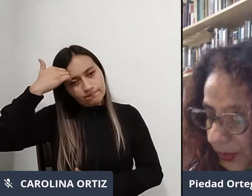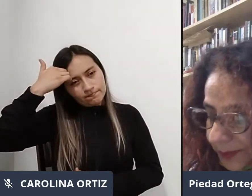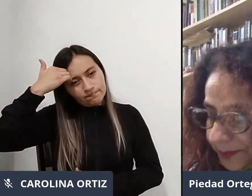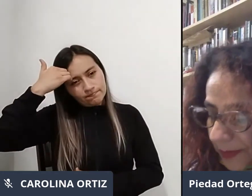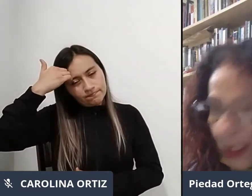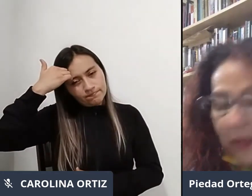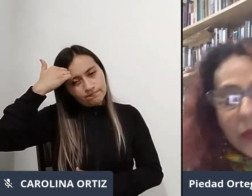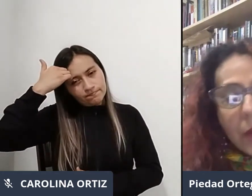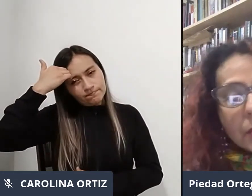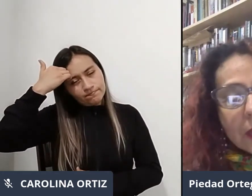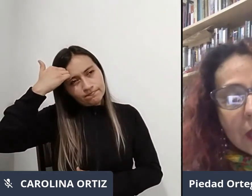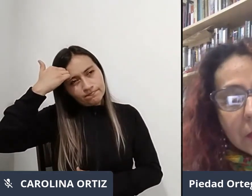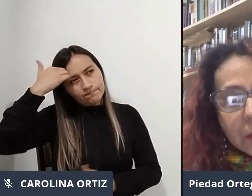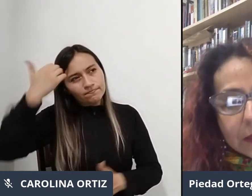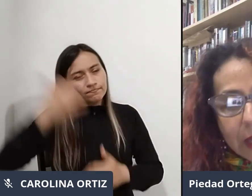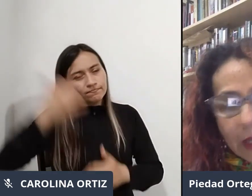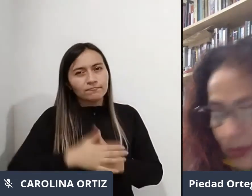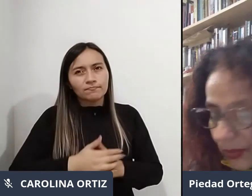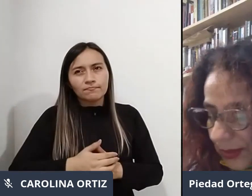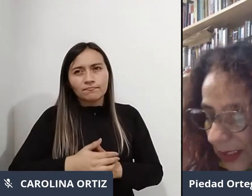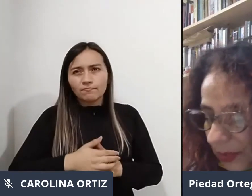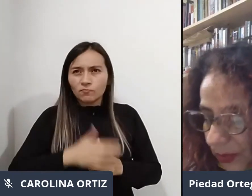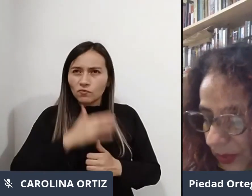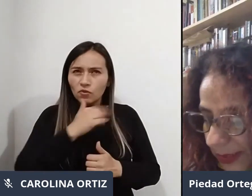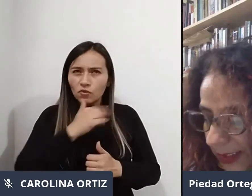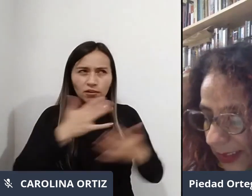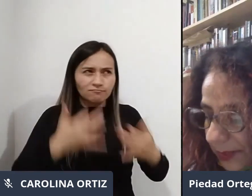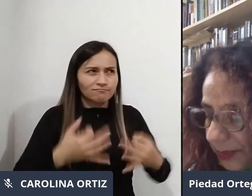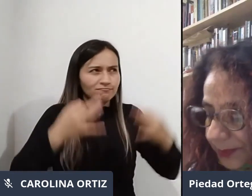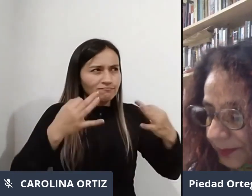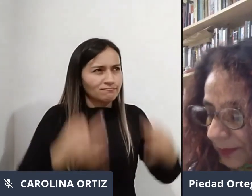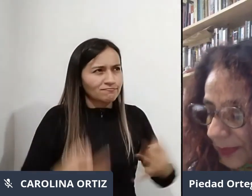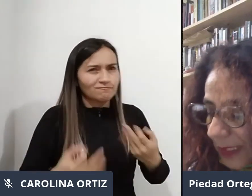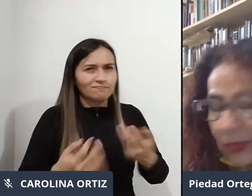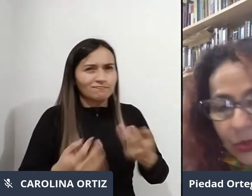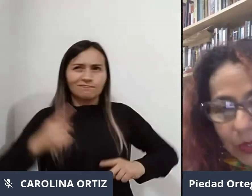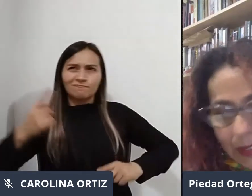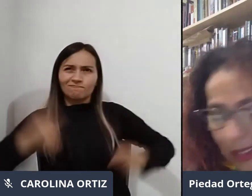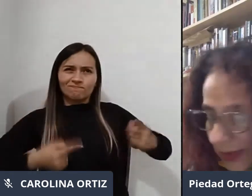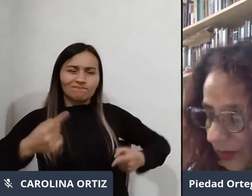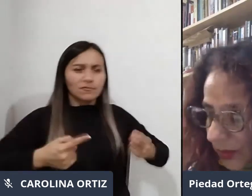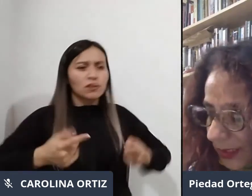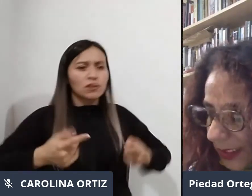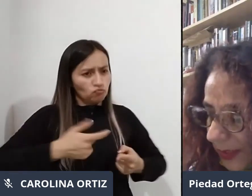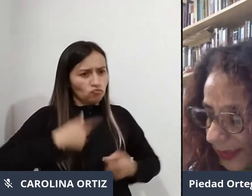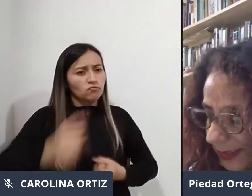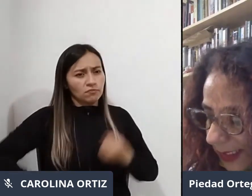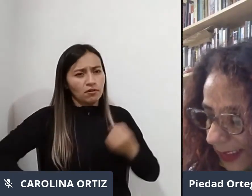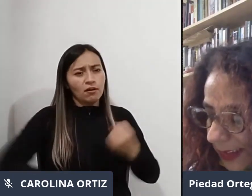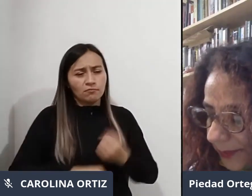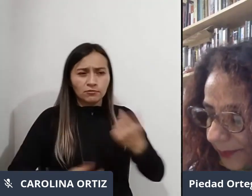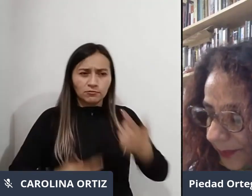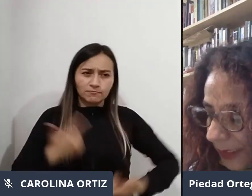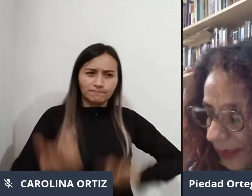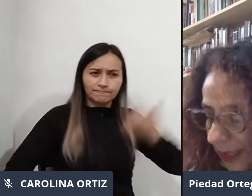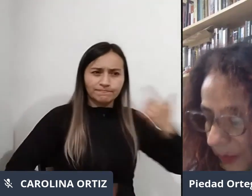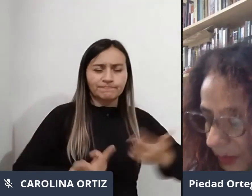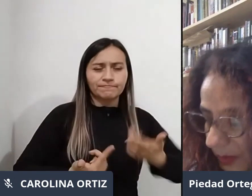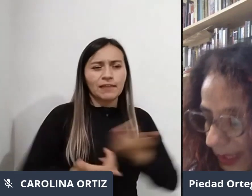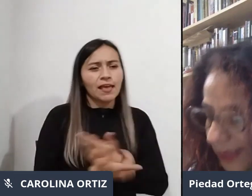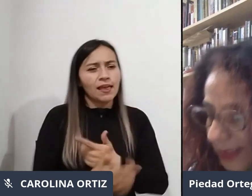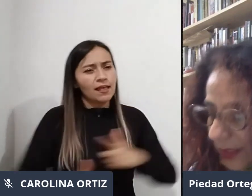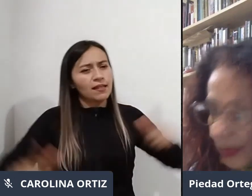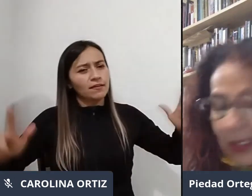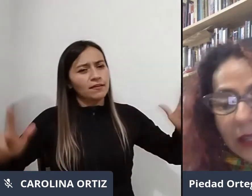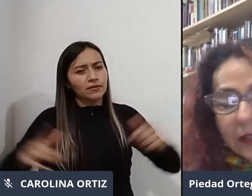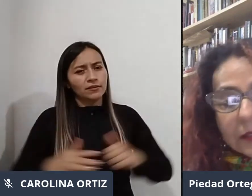pudor, en favor de la libertad contra el autoritarismo, de la autoridad contra el libertinaje, de la